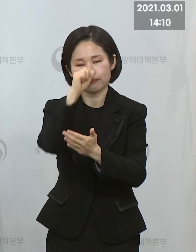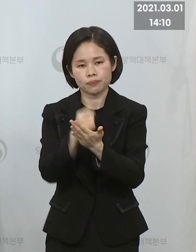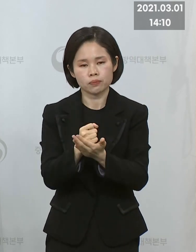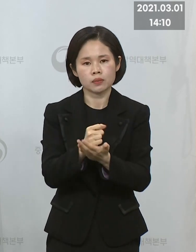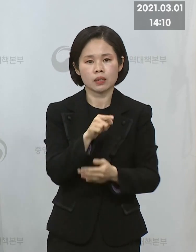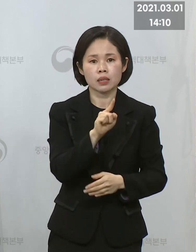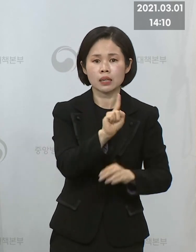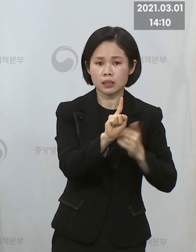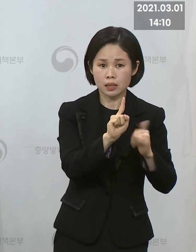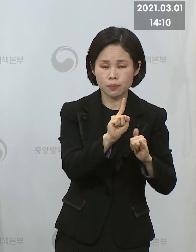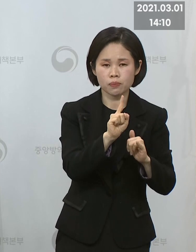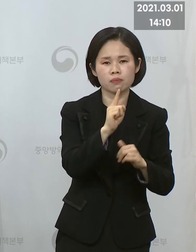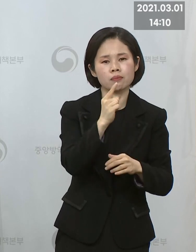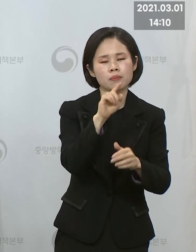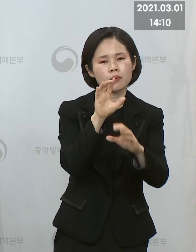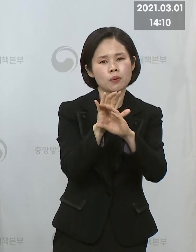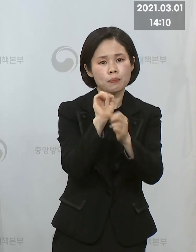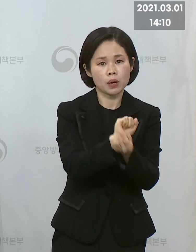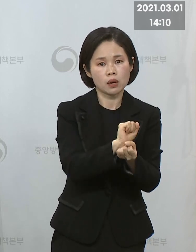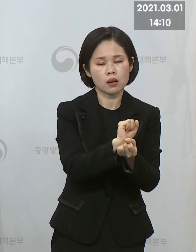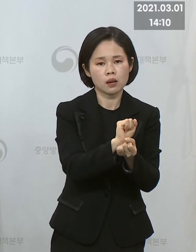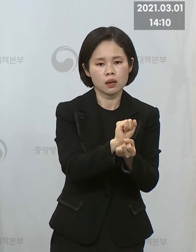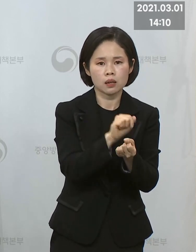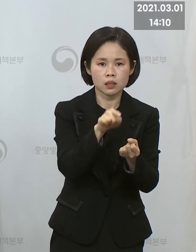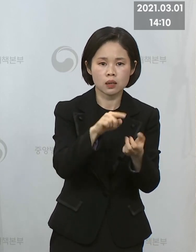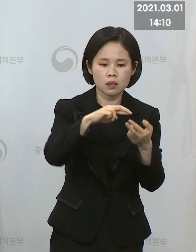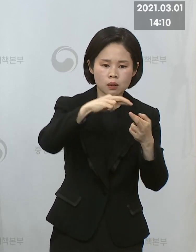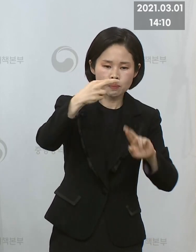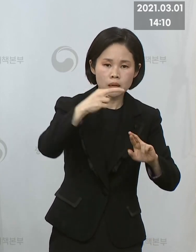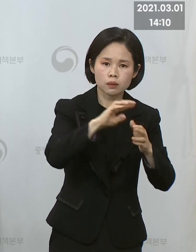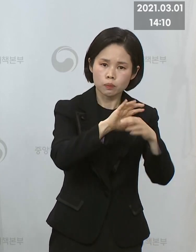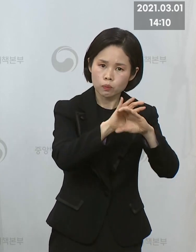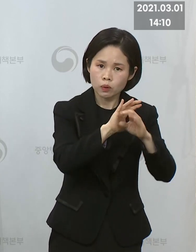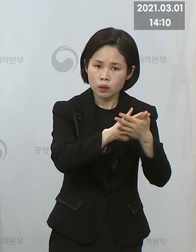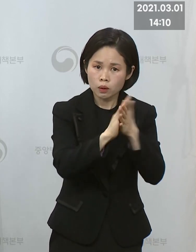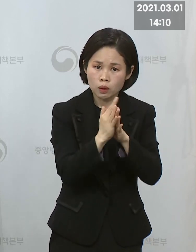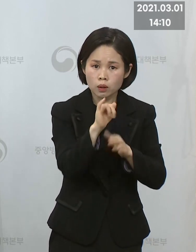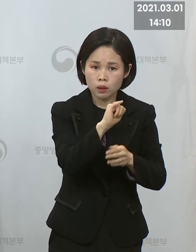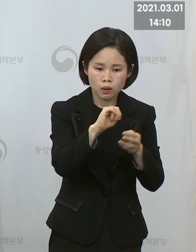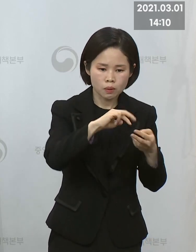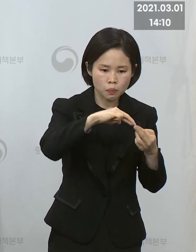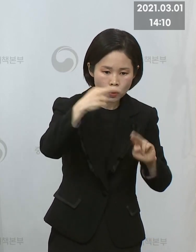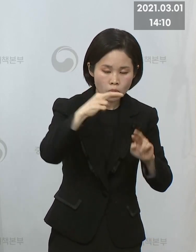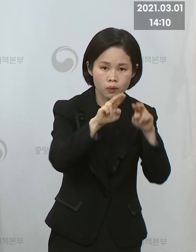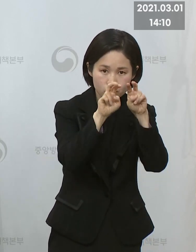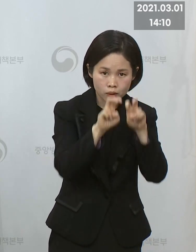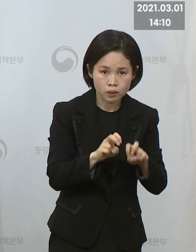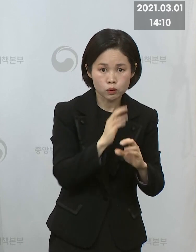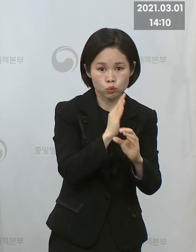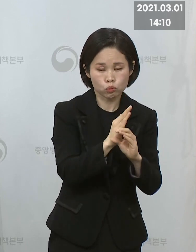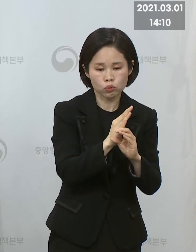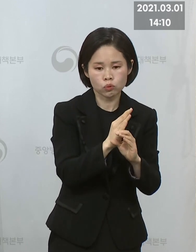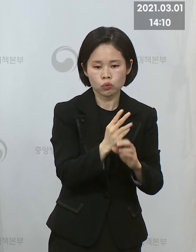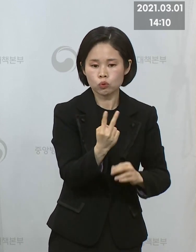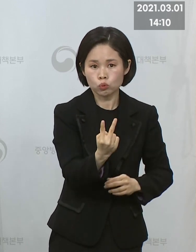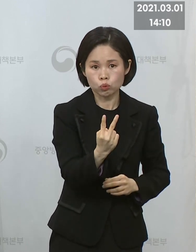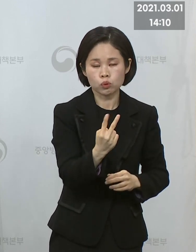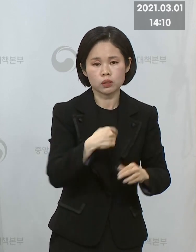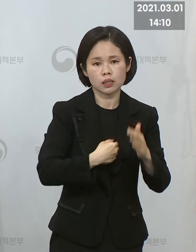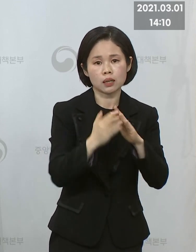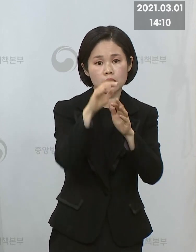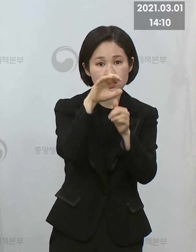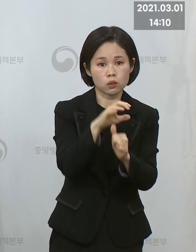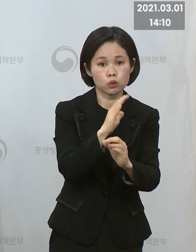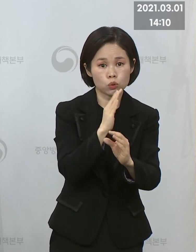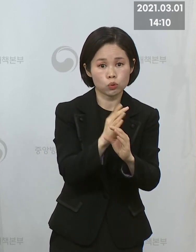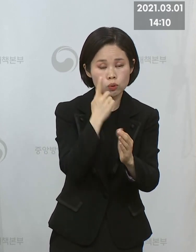1명은 양성으로 확인되어 바이러스 변이 여부에 대한 검사가 진행 중이며 2명 모두 자가격리 중에 확인이 되어